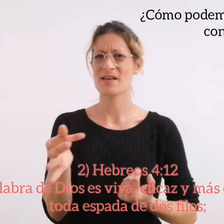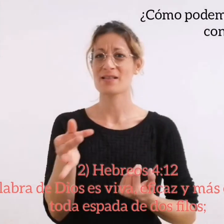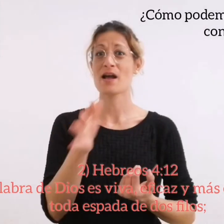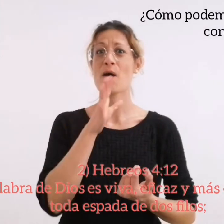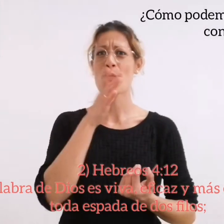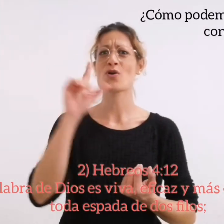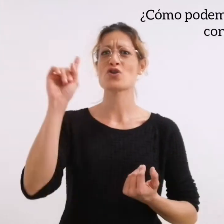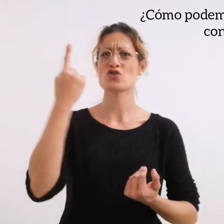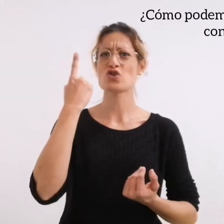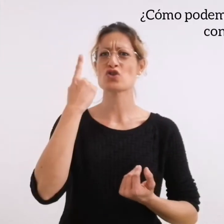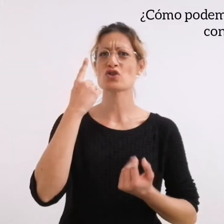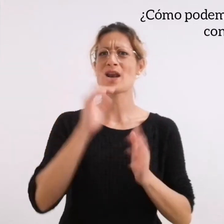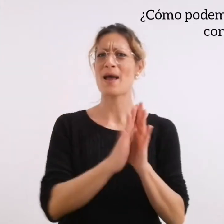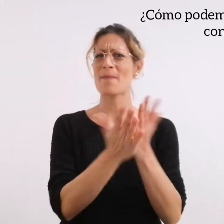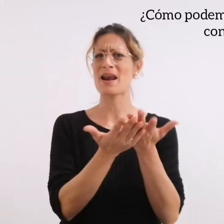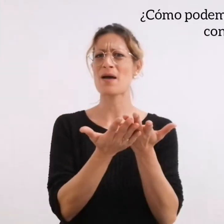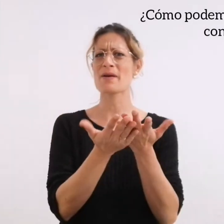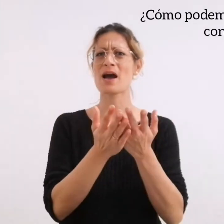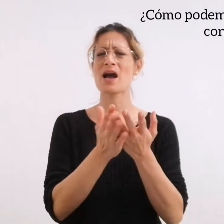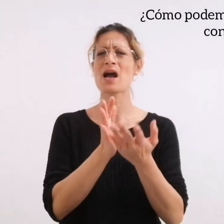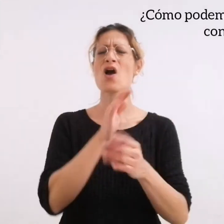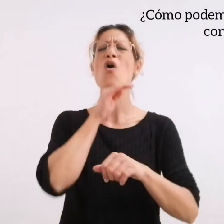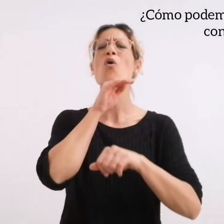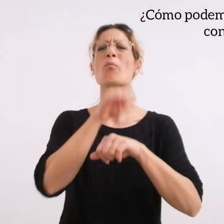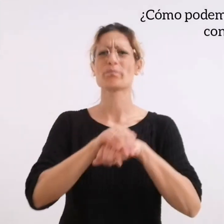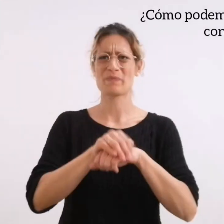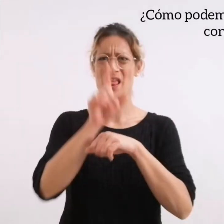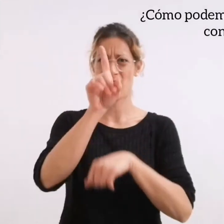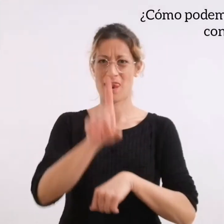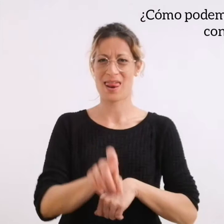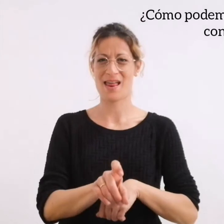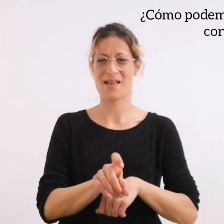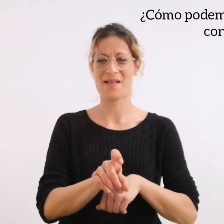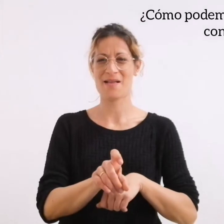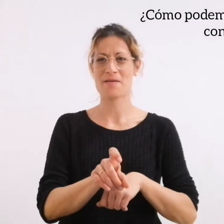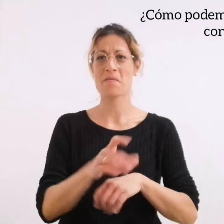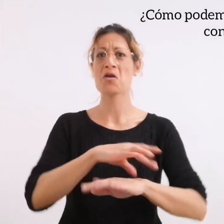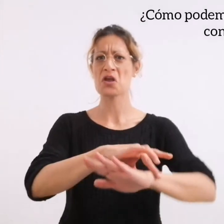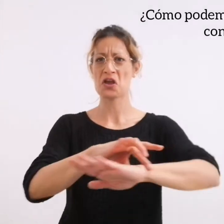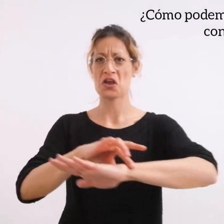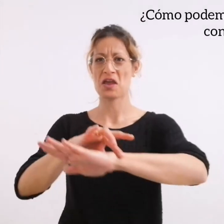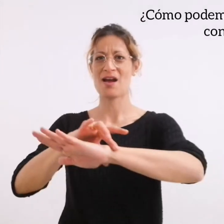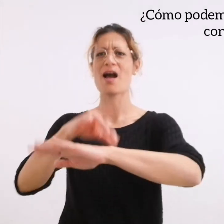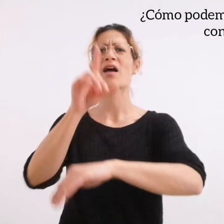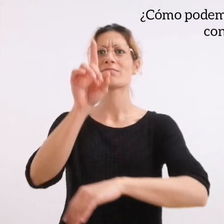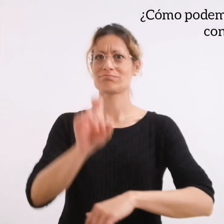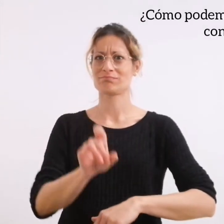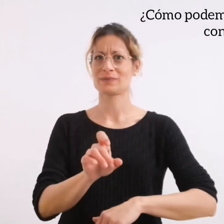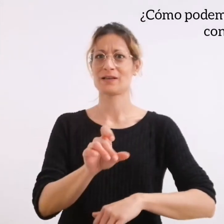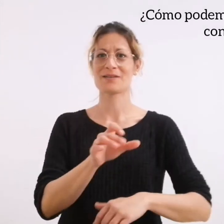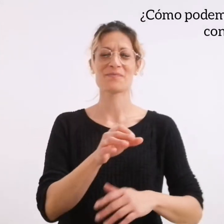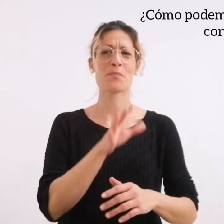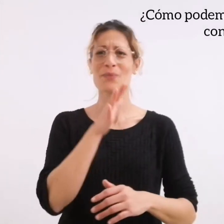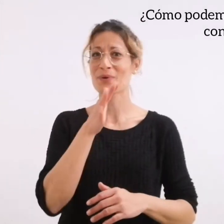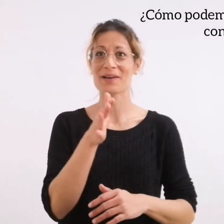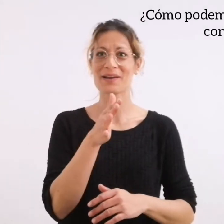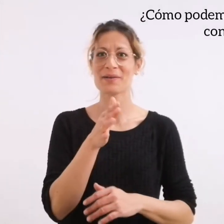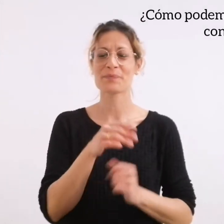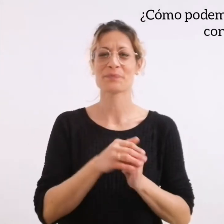su palabra. Él siempre cumple su palabra. Y a través de eso nos va a guiar. ¿Por qué? Porque ahora ya no tenemos